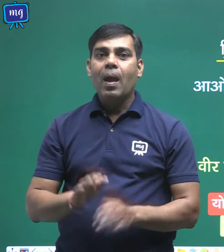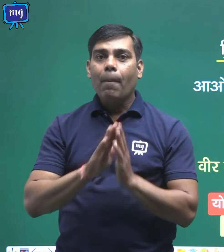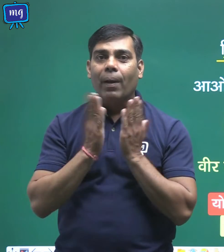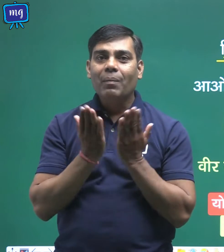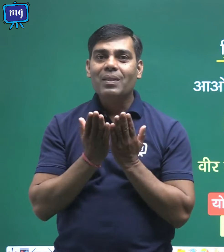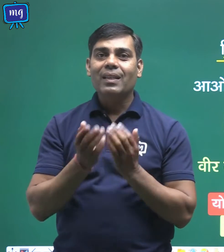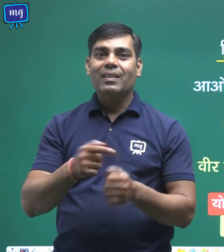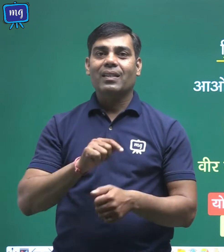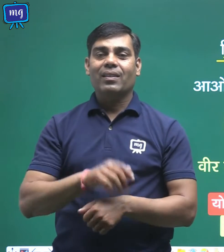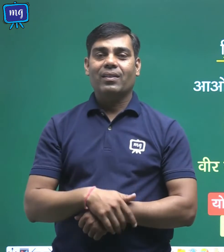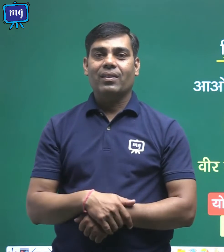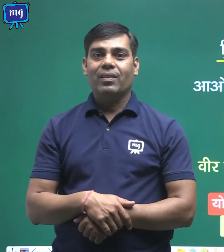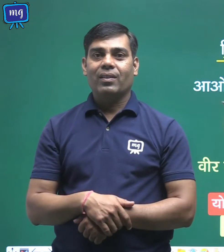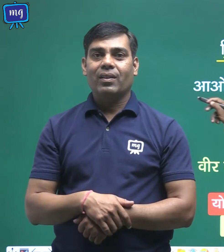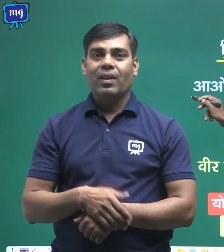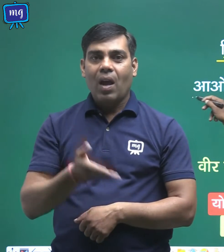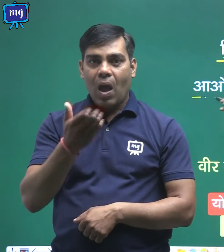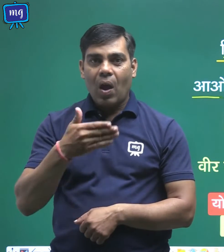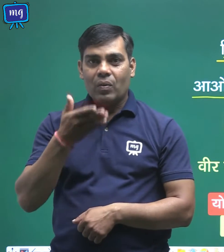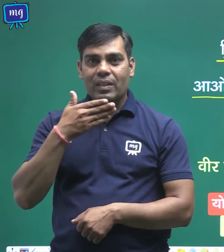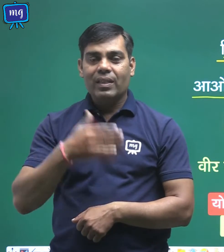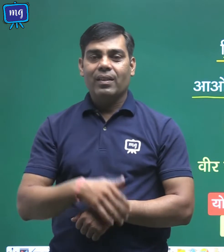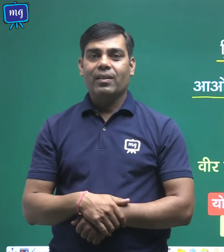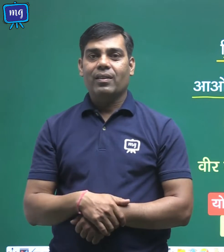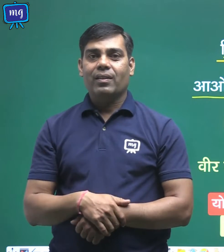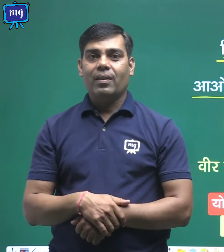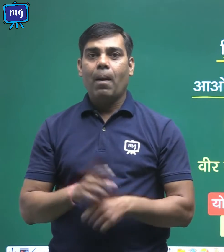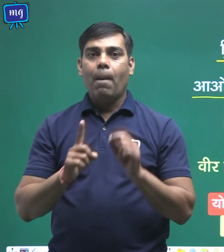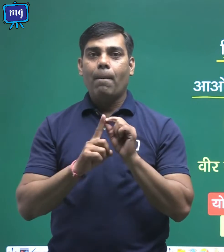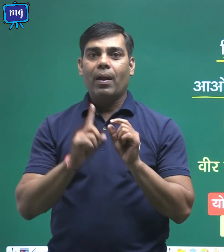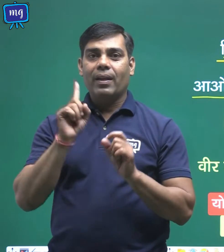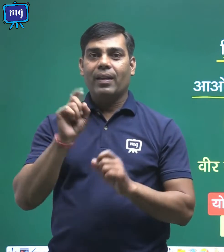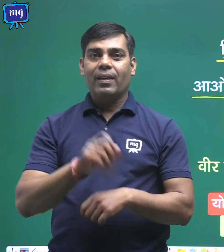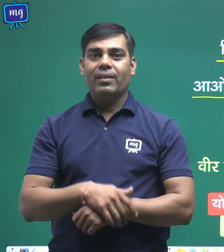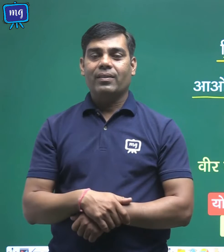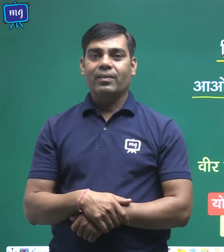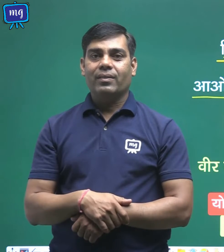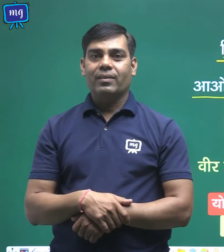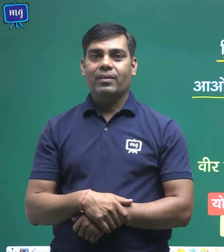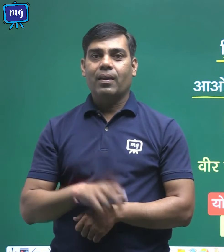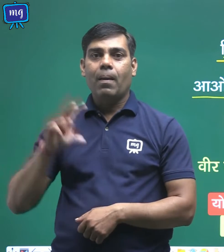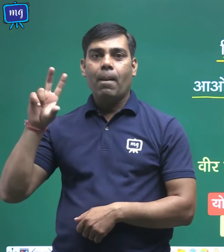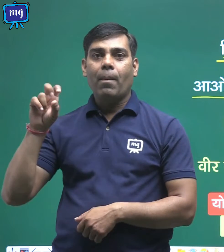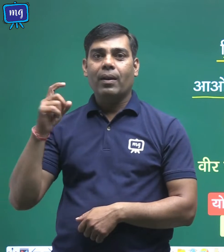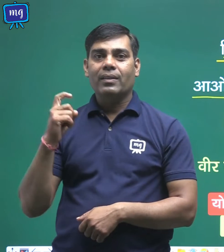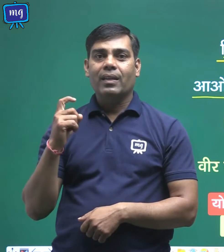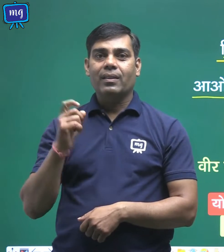पाठ्यपुस्तक से आओ सीखें भाग 1 पाठ